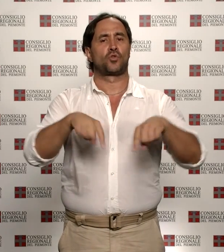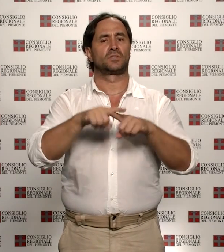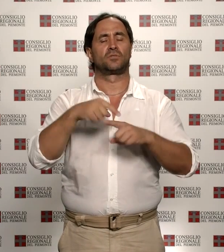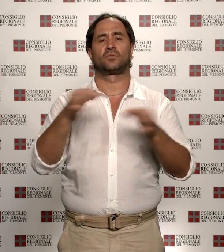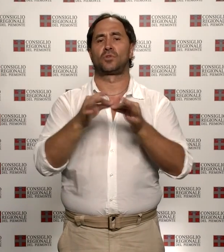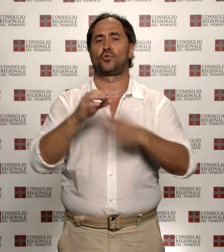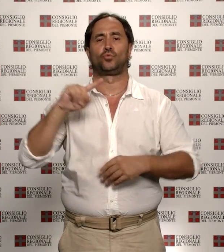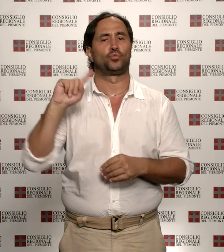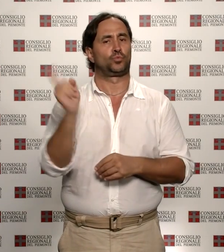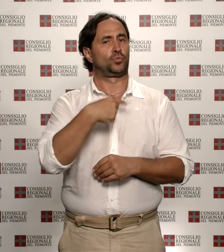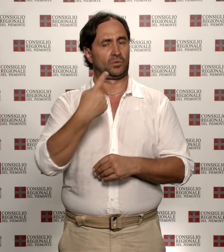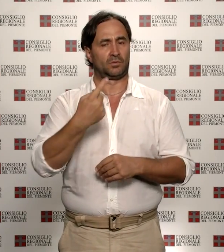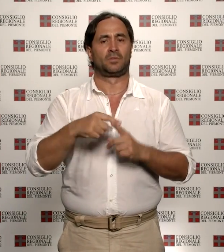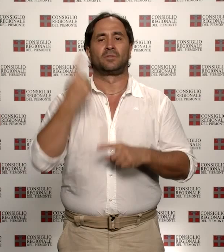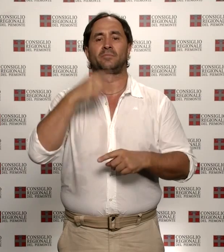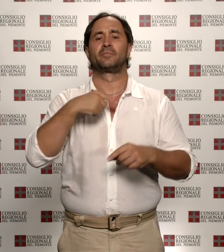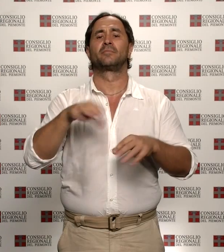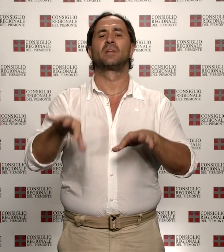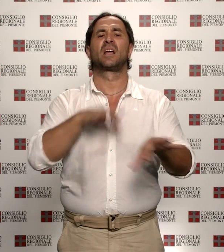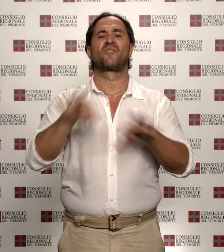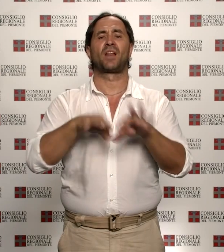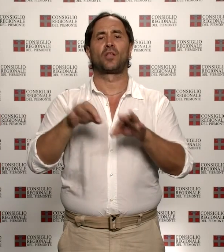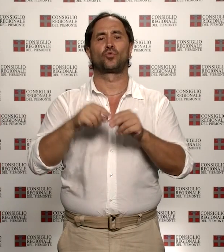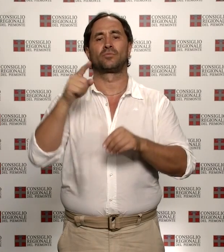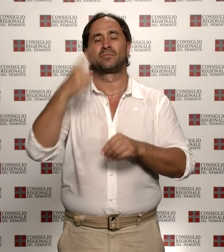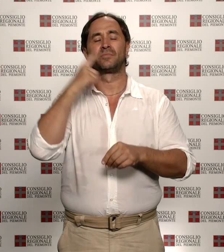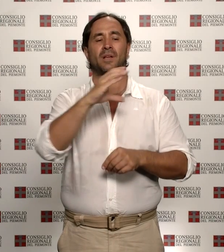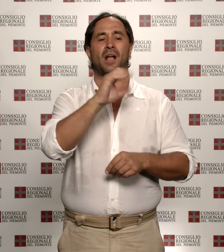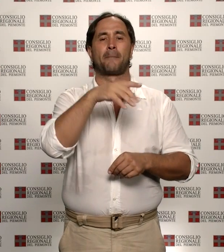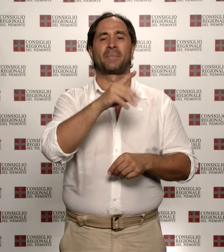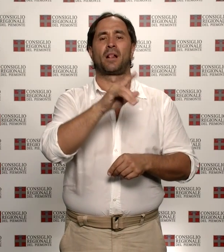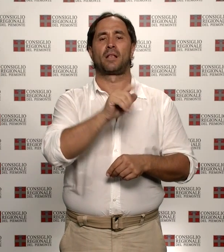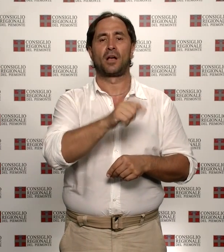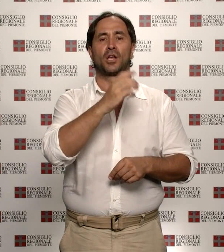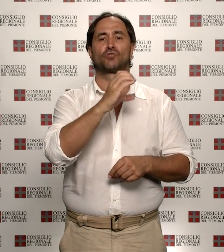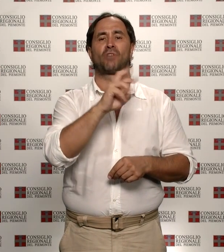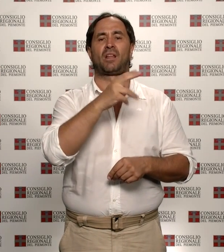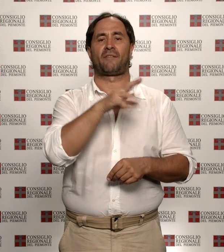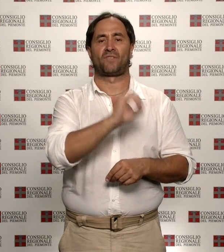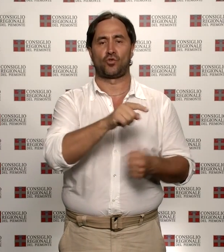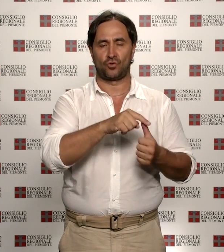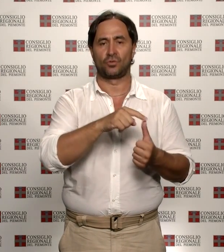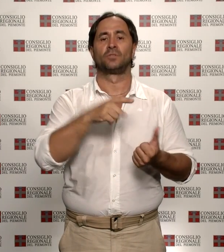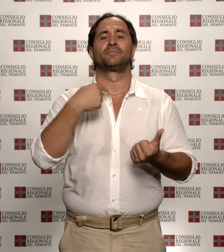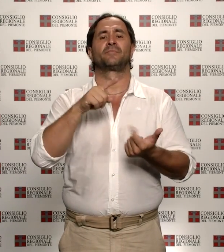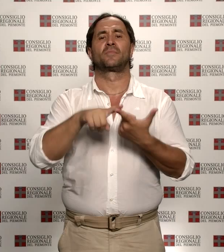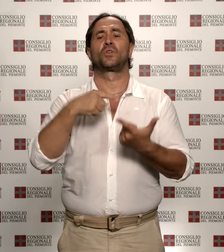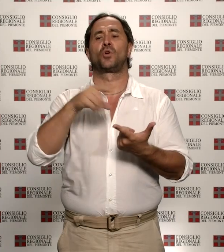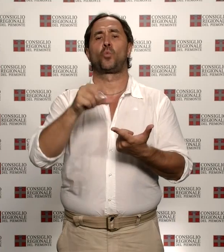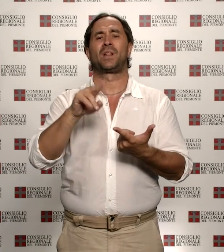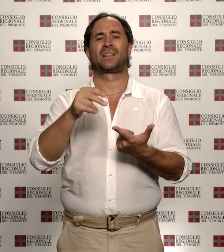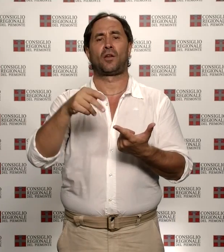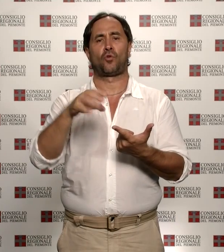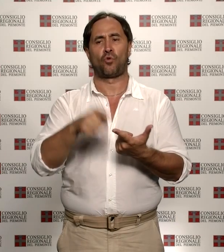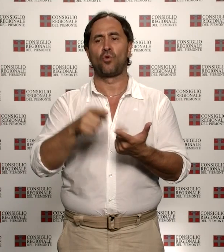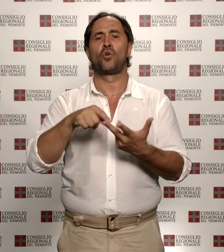che indice il referendum per l'istituzione del comune di Campiglia Cervo mediante fusione dei comuni di Campiglia Cervo, Quittengo e San